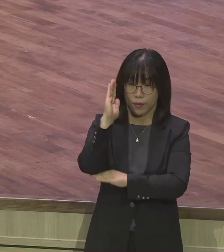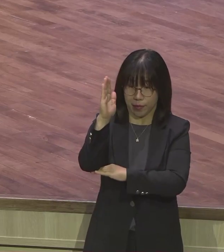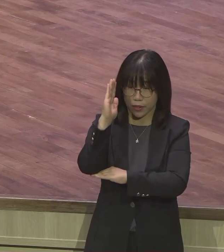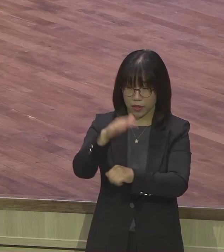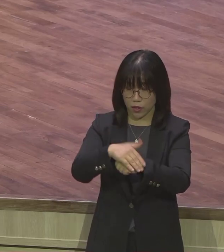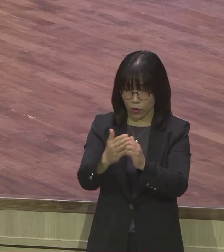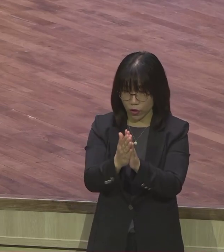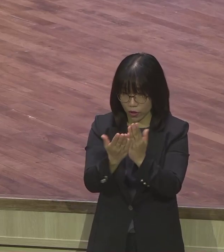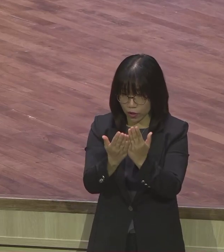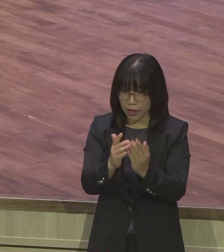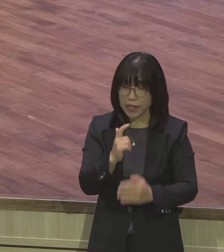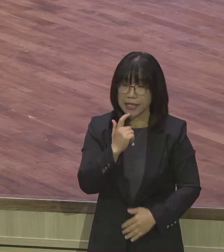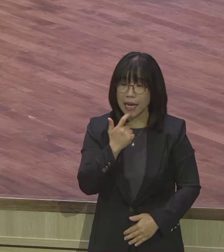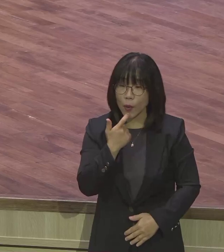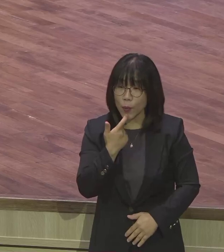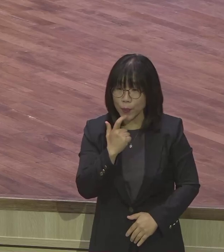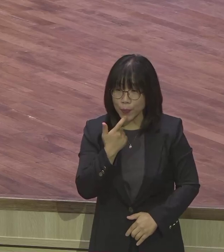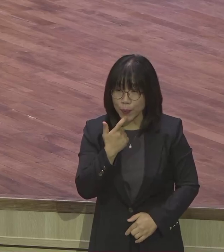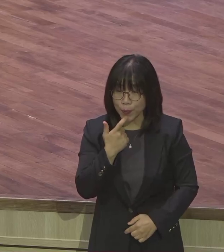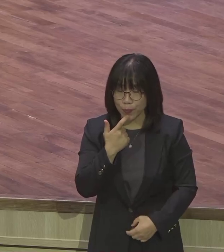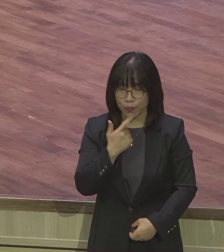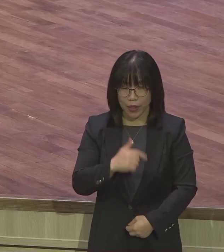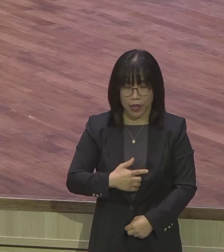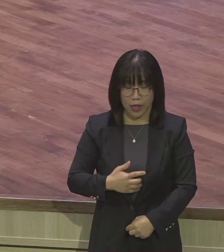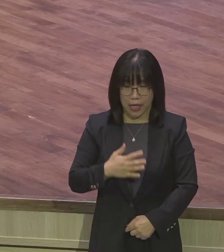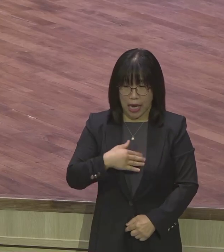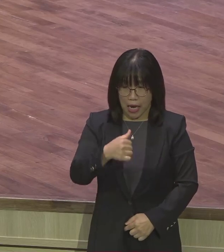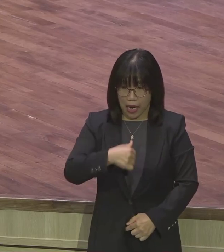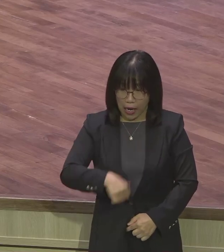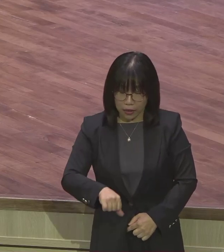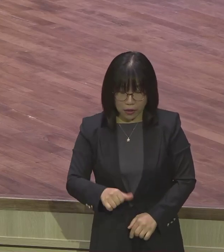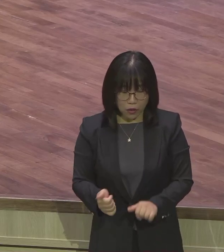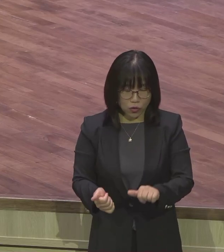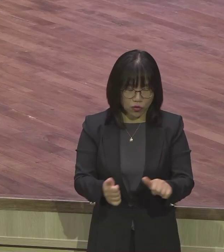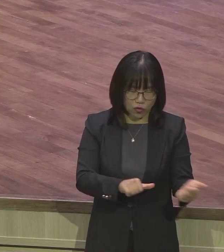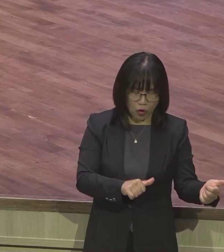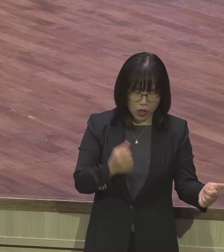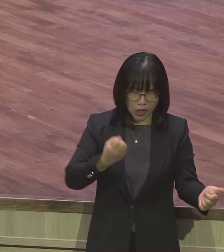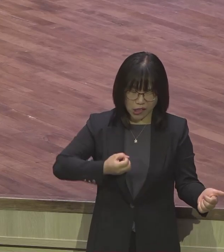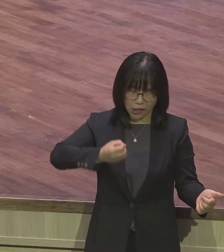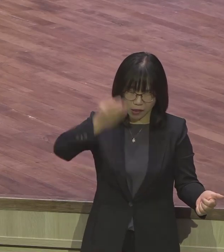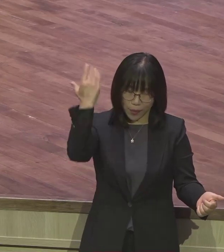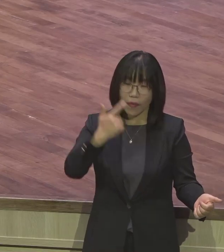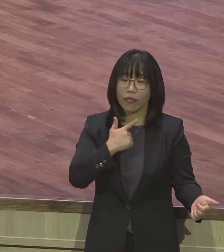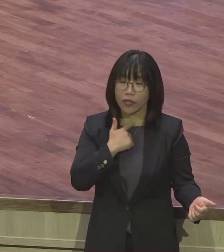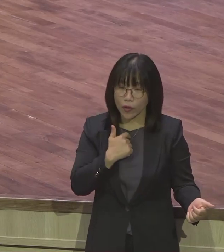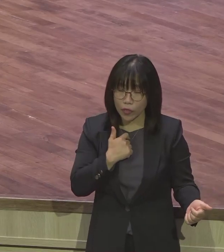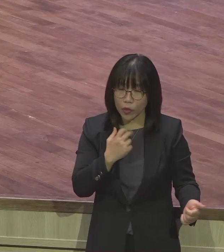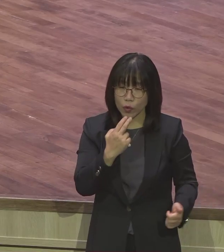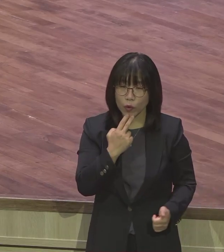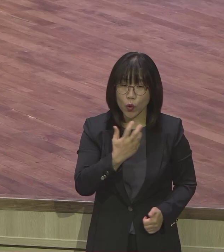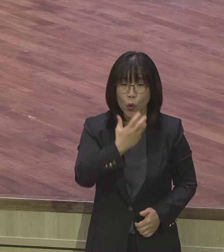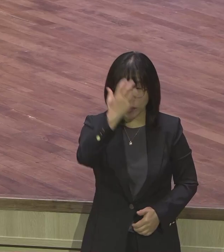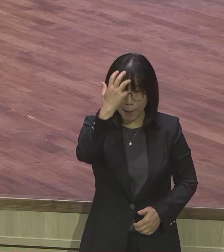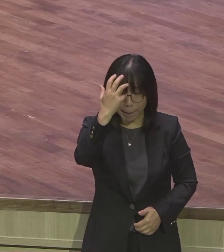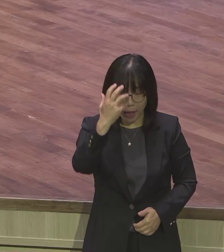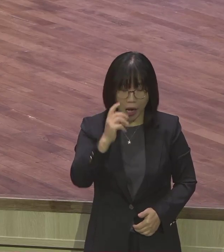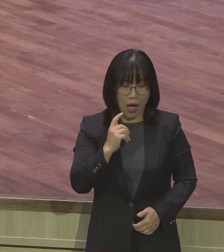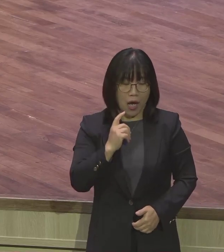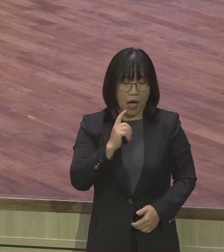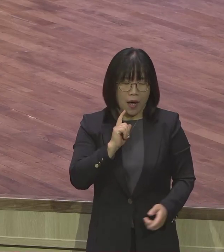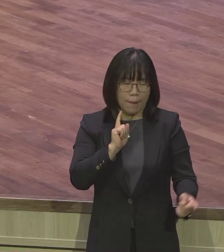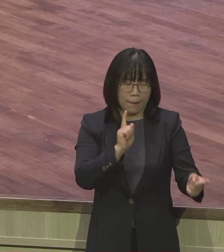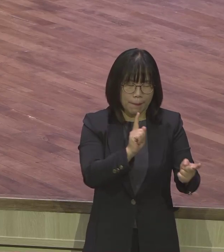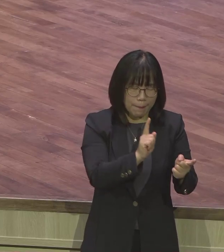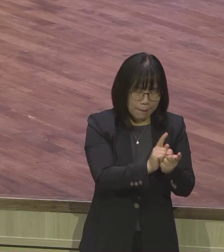야곱이 이제 뭐요? 죽은 줄만 알았던 아들 요셉. 죽은 줄 알았던 아들 요셉을 만나기